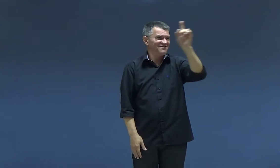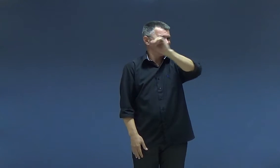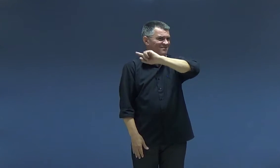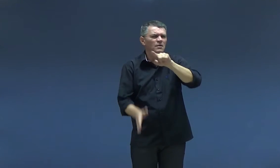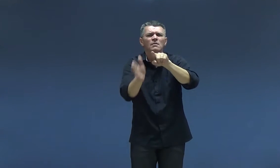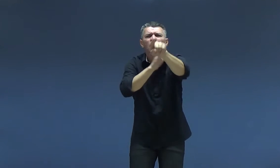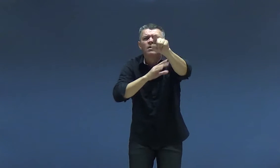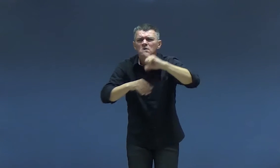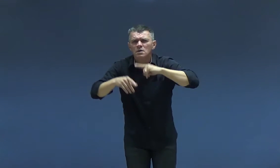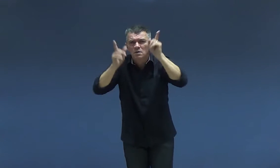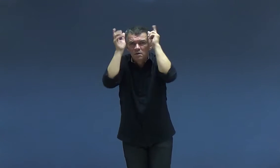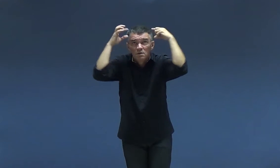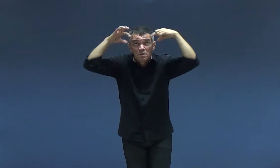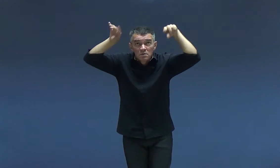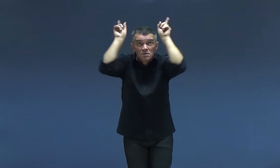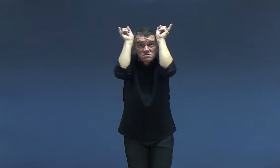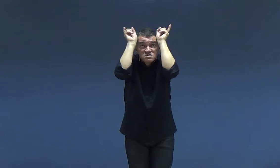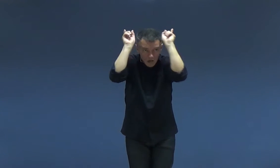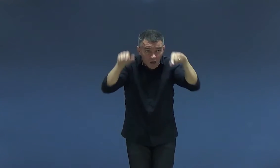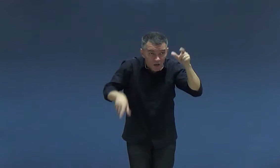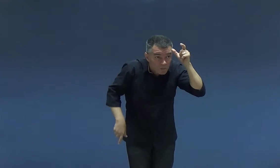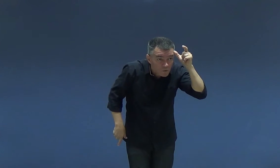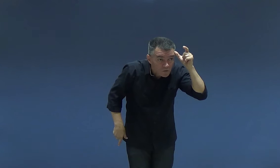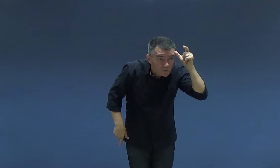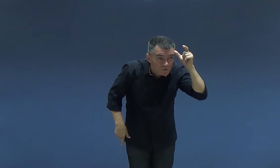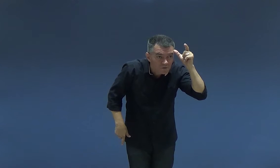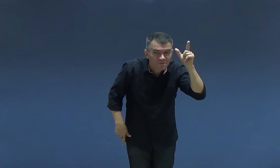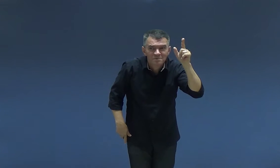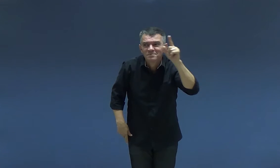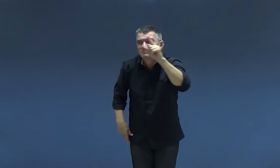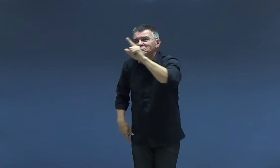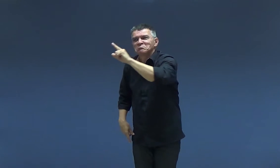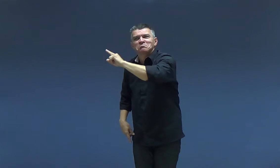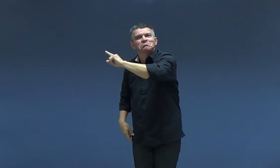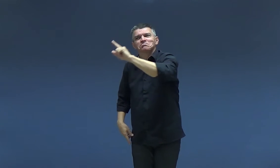Mas não é assim. E ele tem esse chifrinho mesmo?